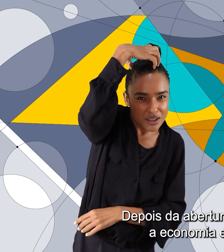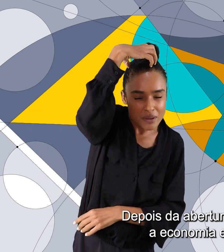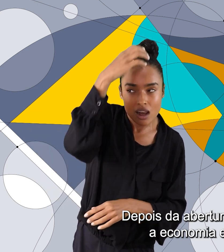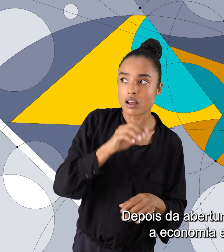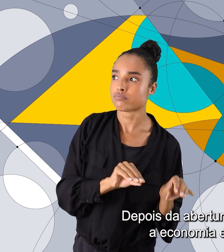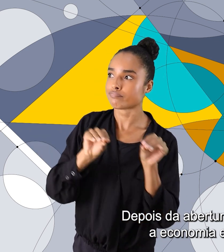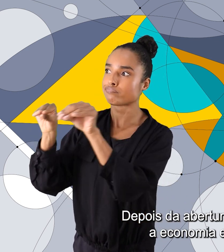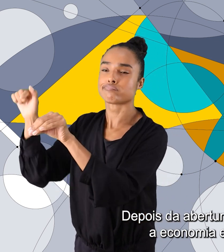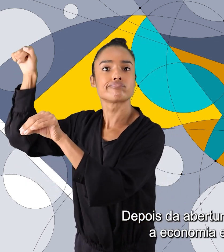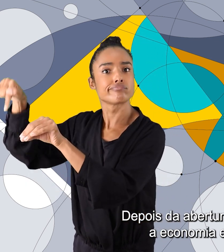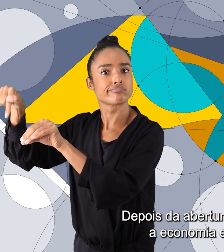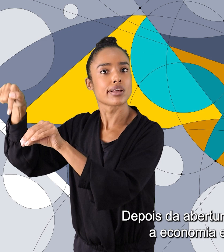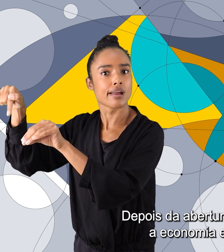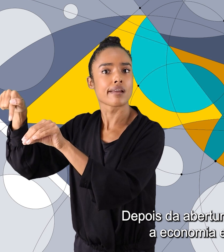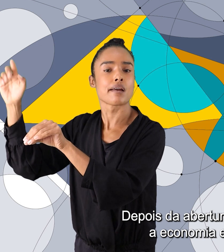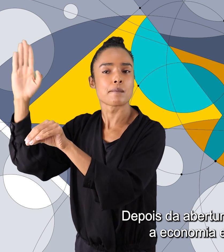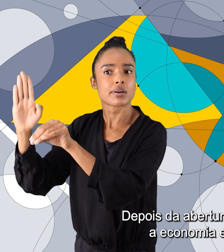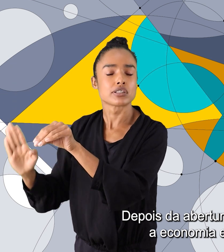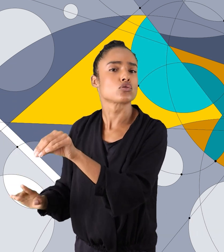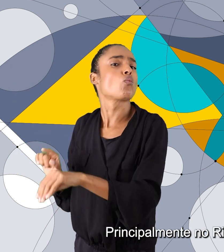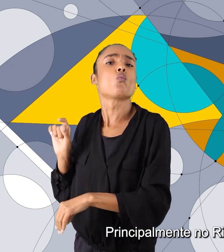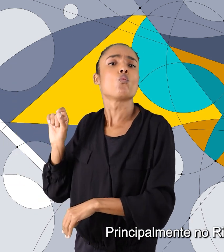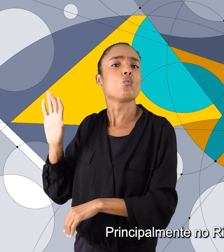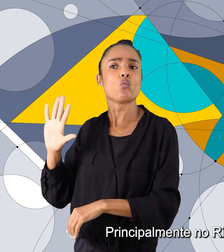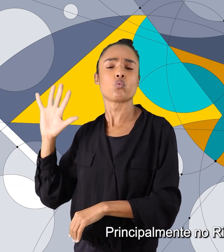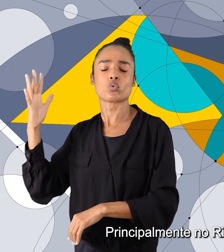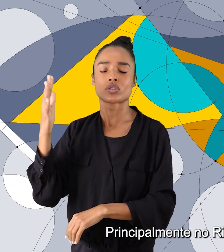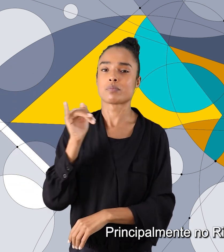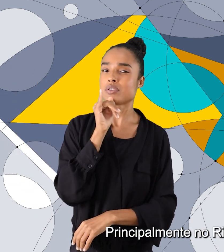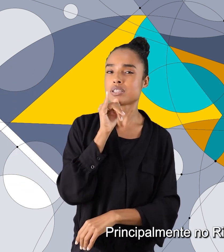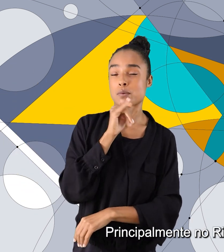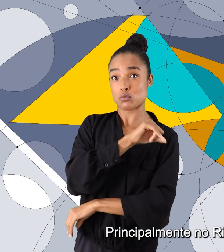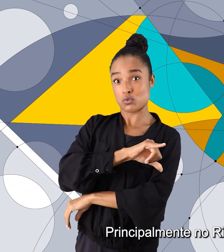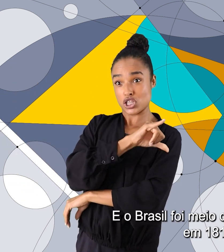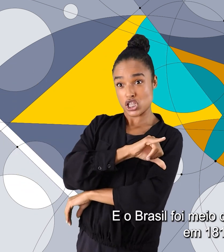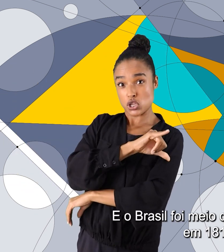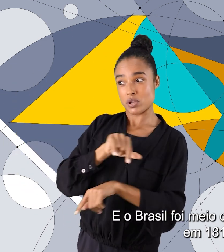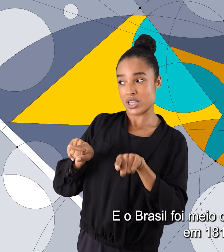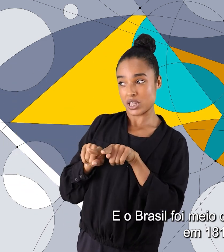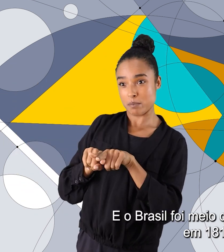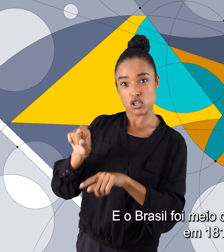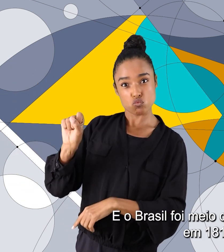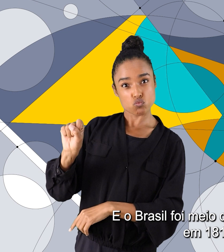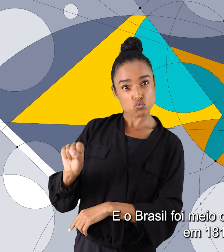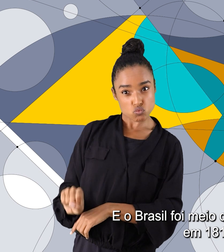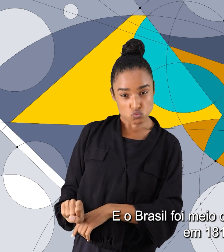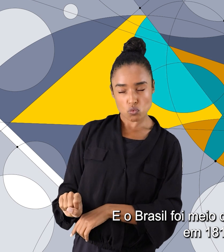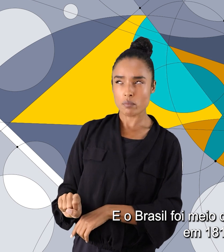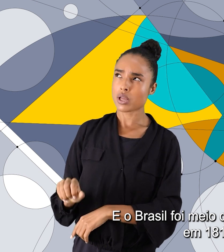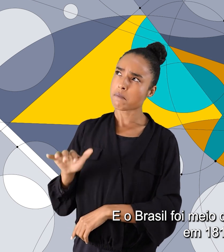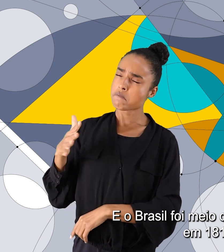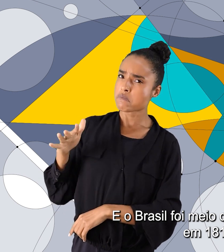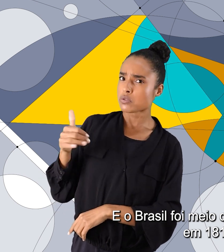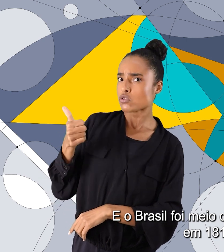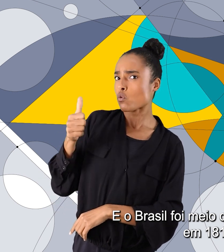da abertura dos portos, a economia explodiu, principalmente no Rio e no Sudeste. E o Brasil foi meio que promovido